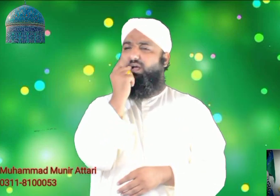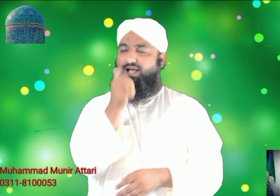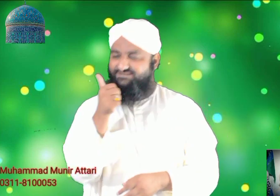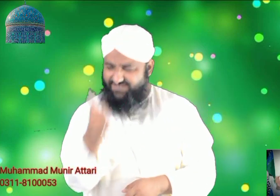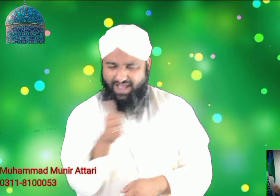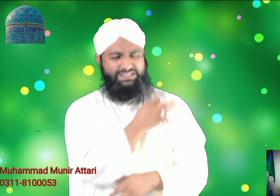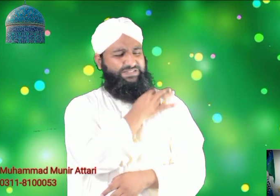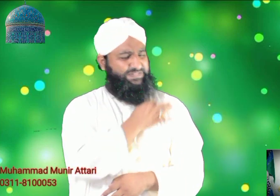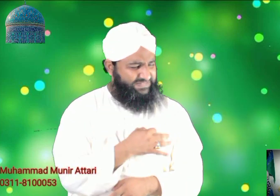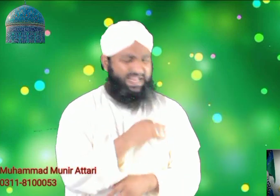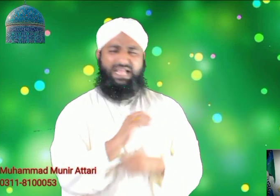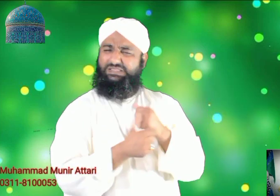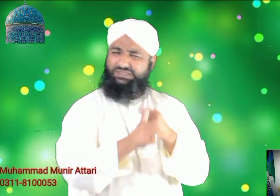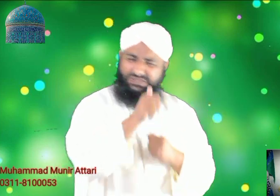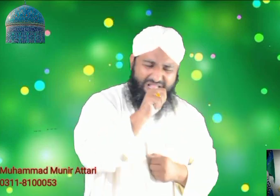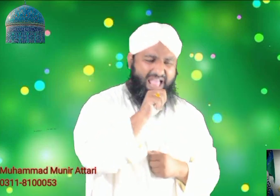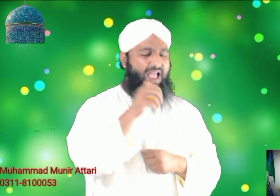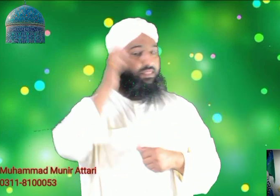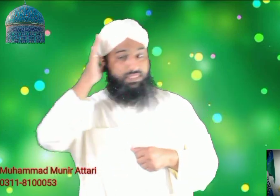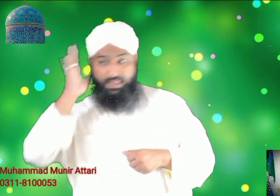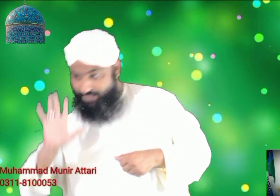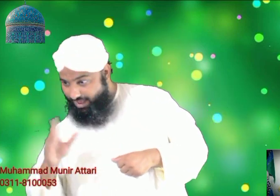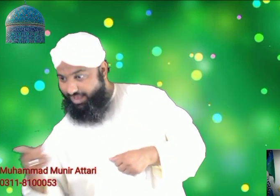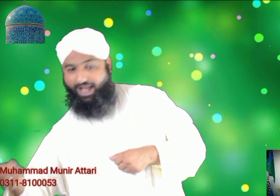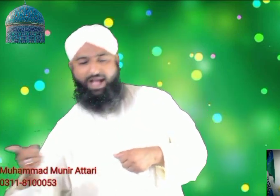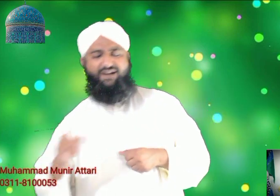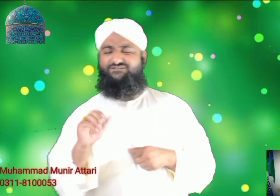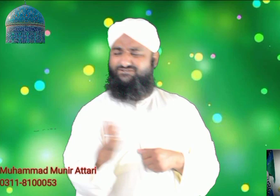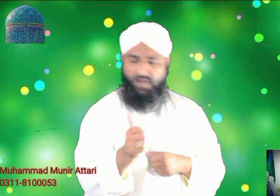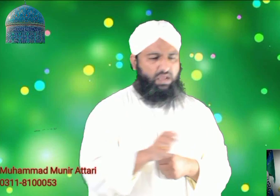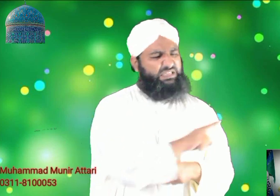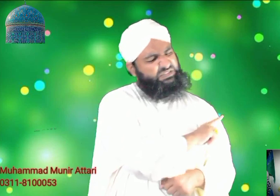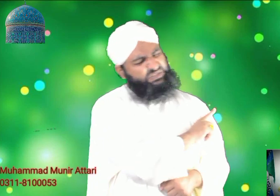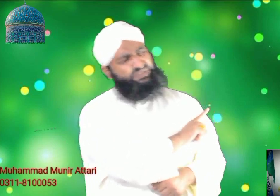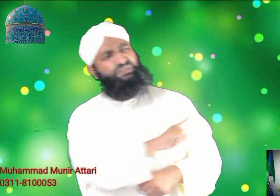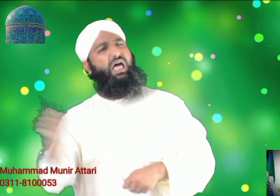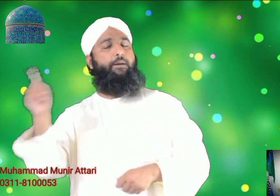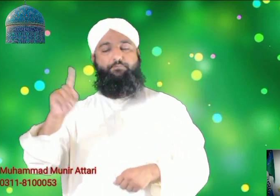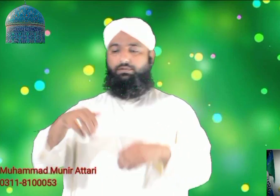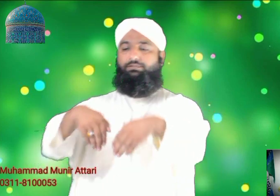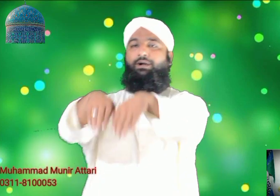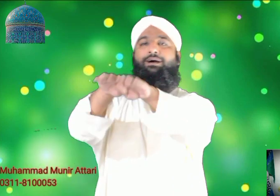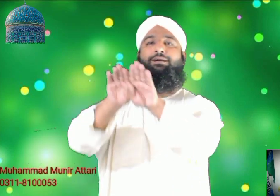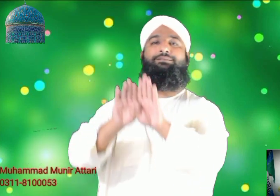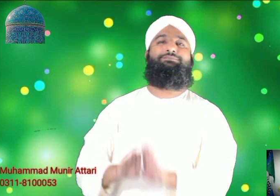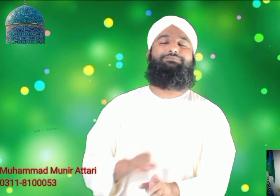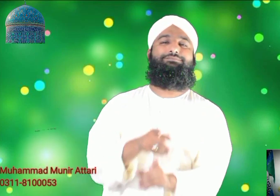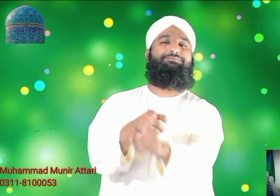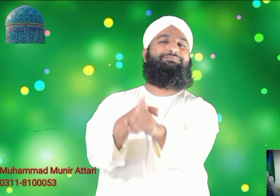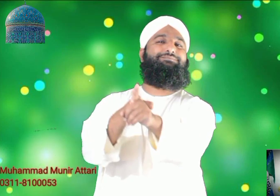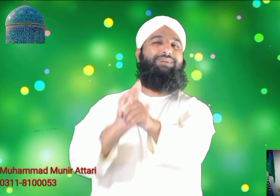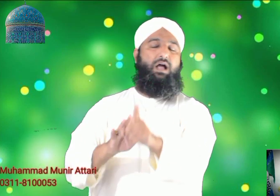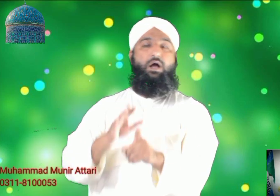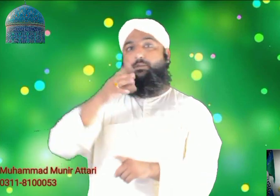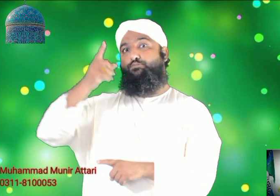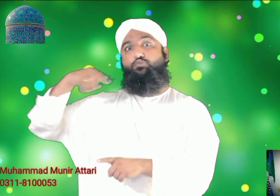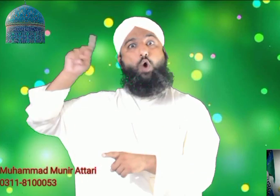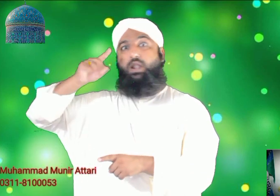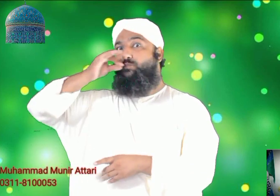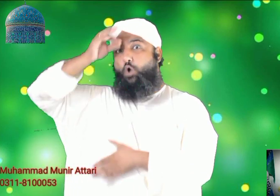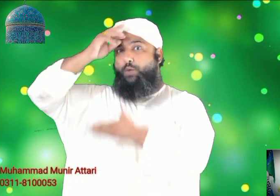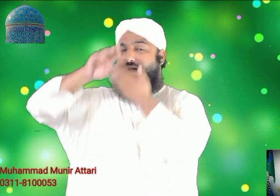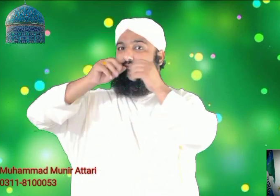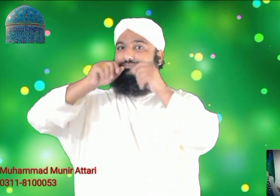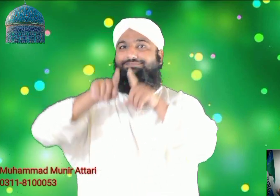بھی ہیں، شرابی بھی ہے، نمازی بھی ہے، سب کو یا اہل القبور کہہ رہے ہو اور یہ سنت سے ثابت ہے. تو اگر کوئی یا